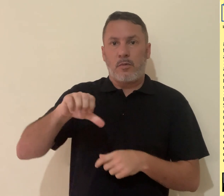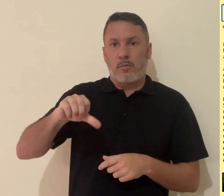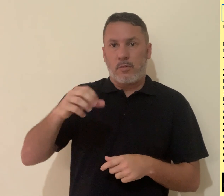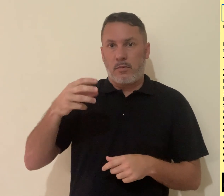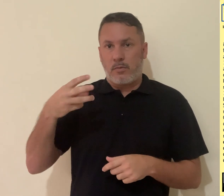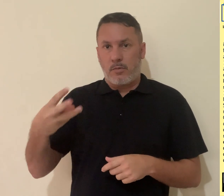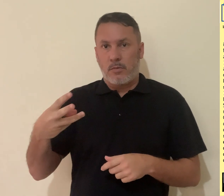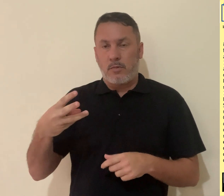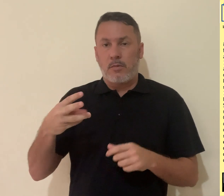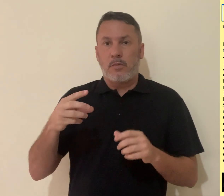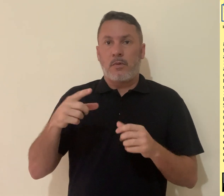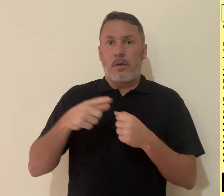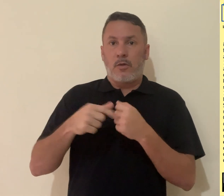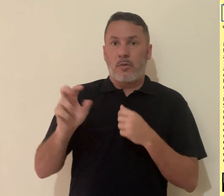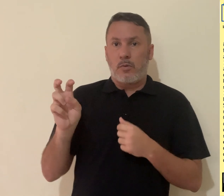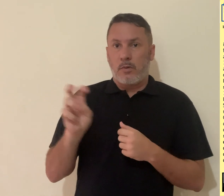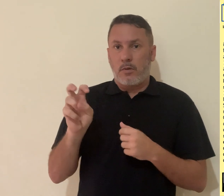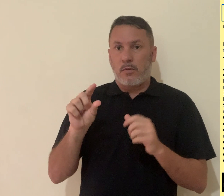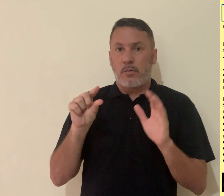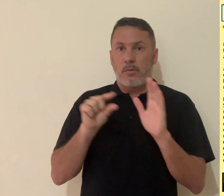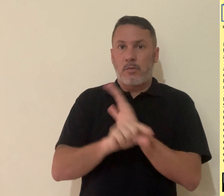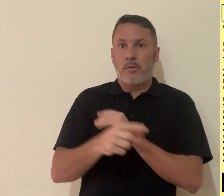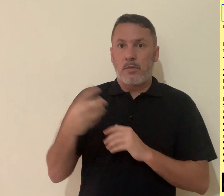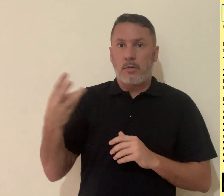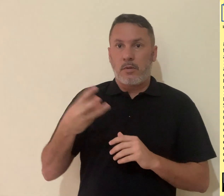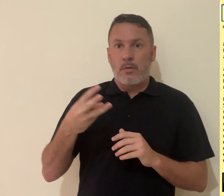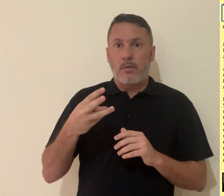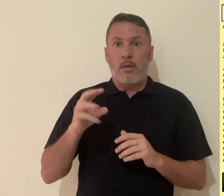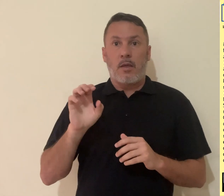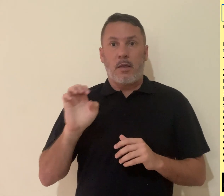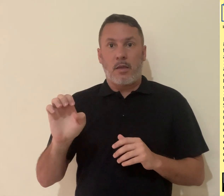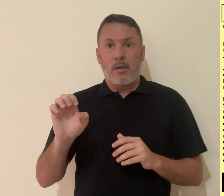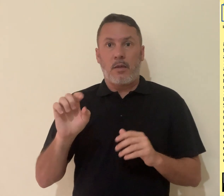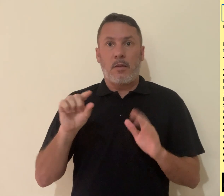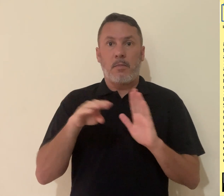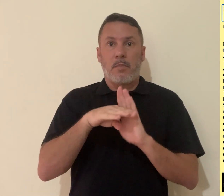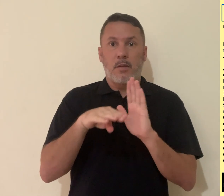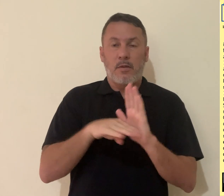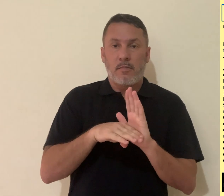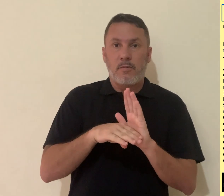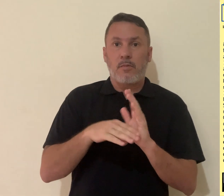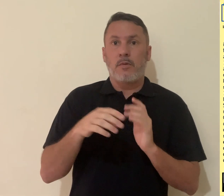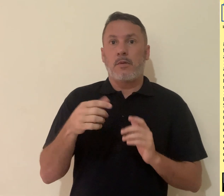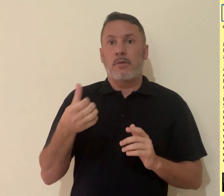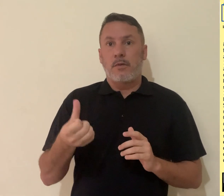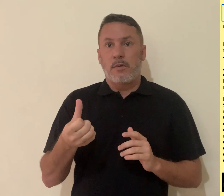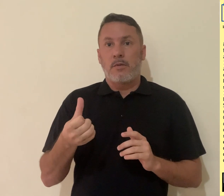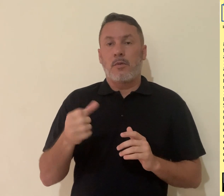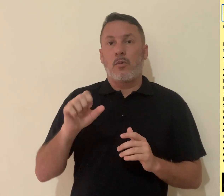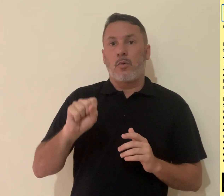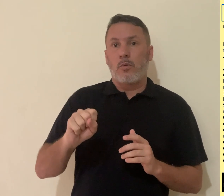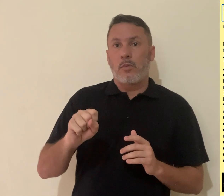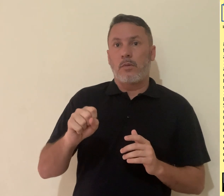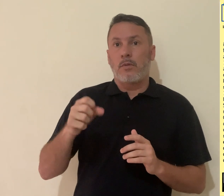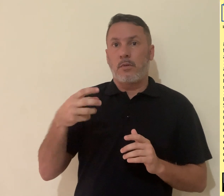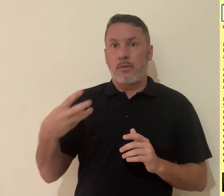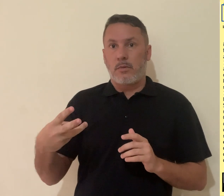artigos 5º inciso 3º alínea air parágrafo 6º inciso 28º gésimo terceiro